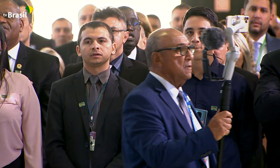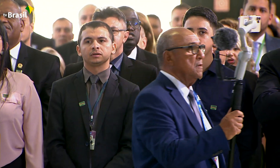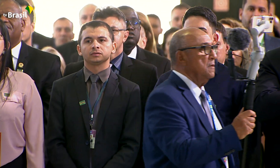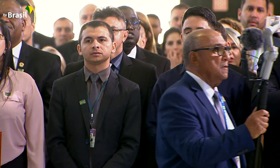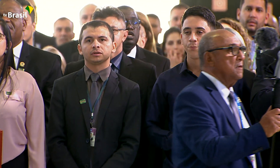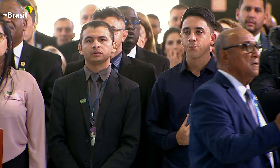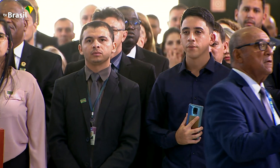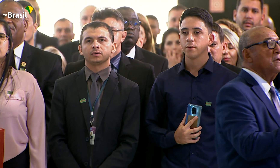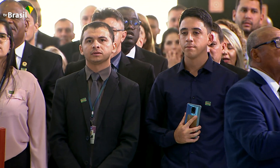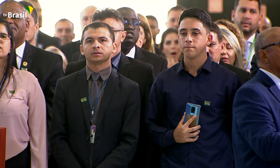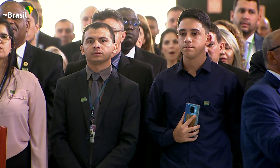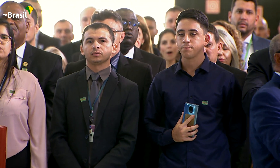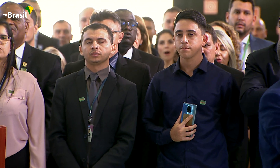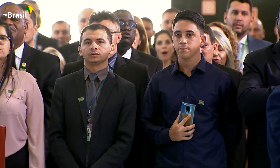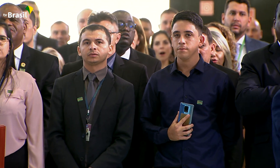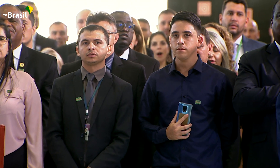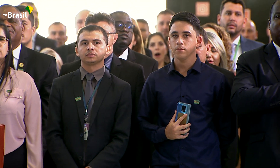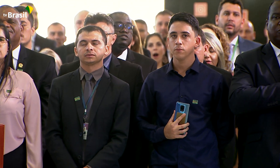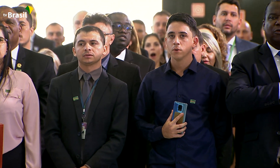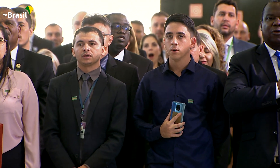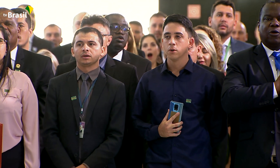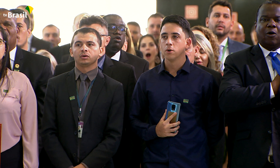E aí